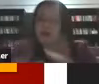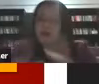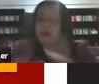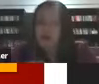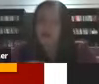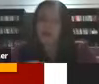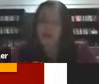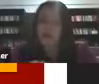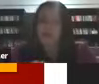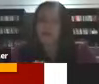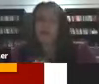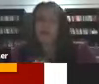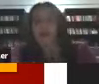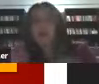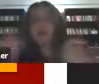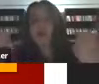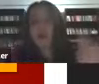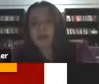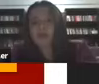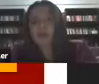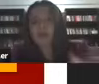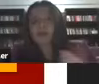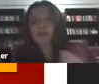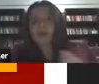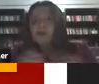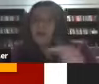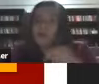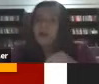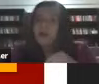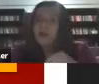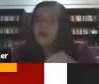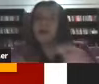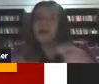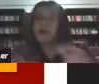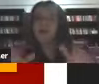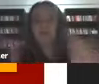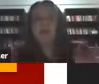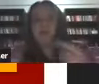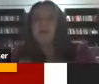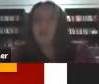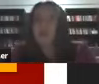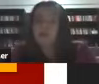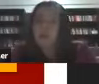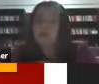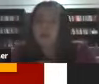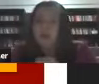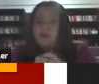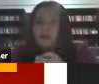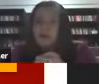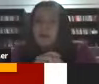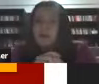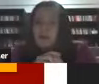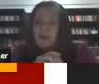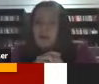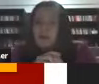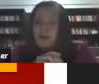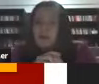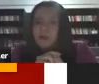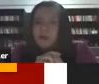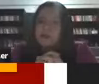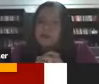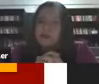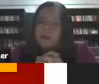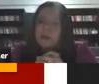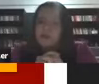são brasileiras. E desses 50%, desses 70%, 50% são mulheres negras periféricas